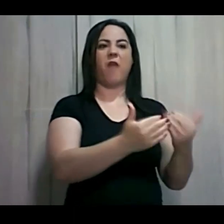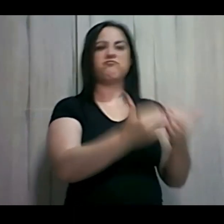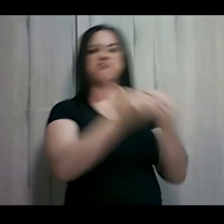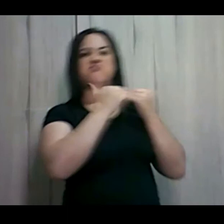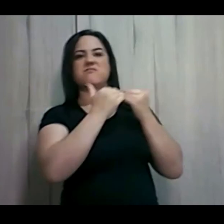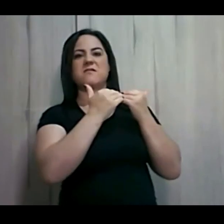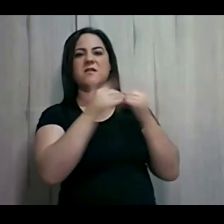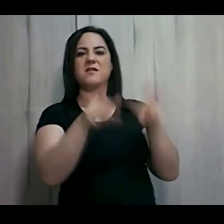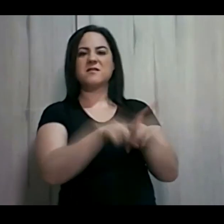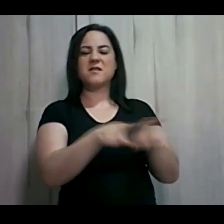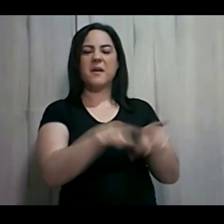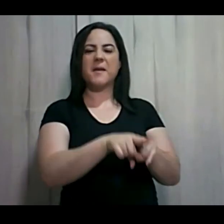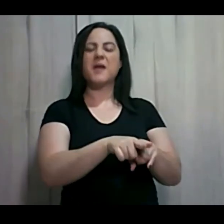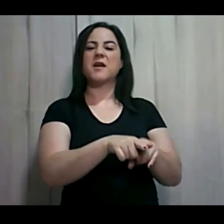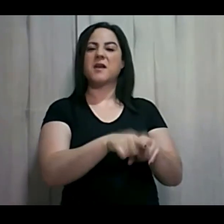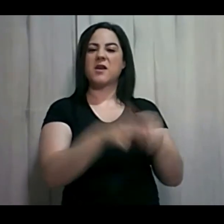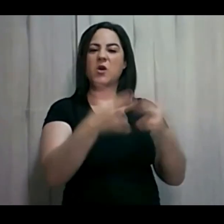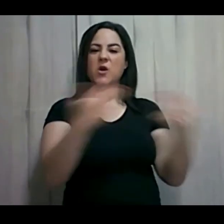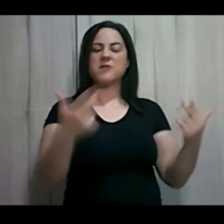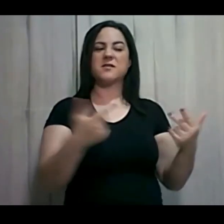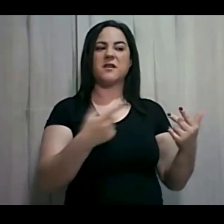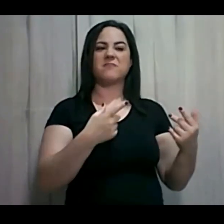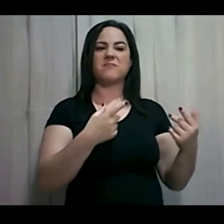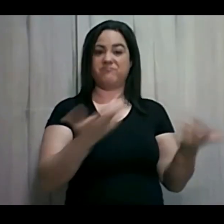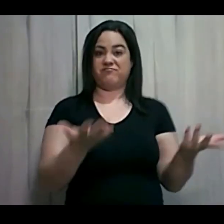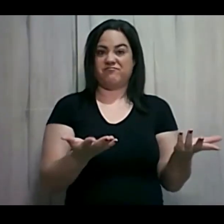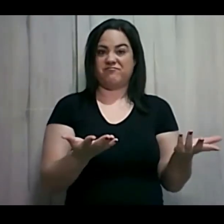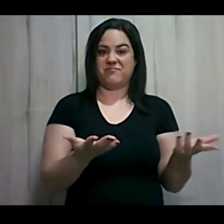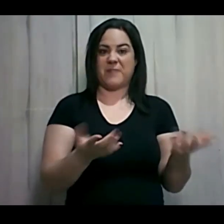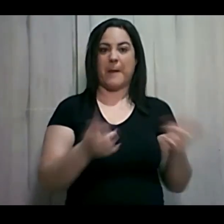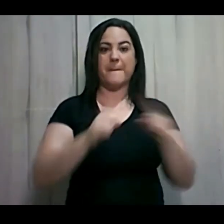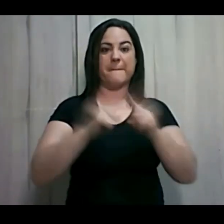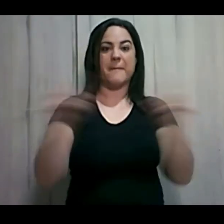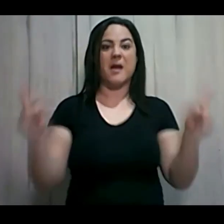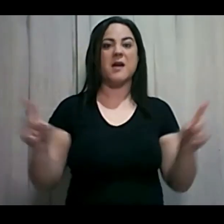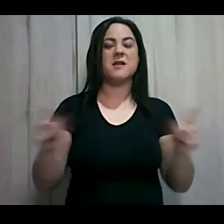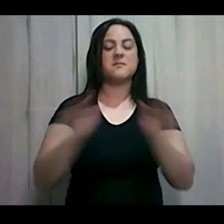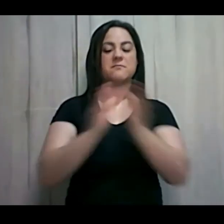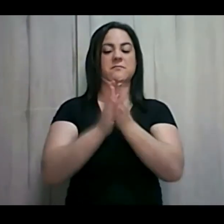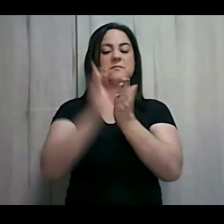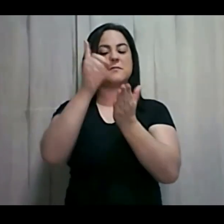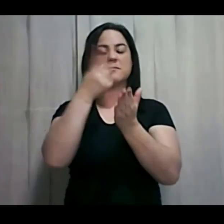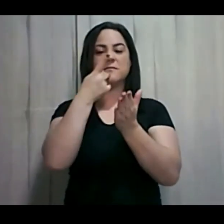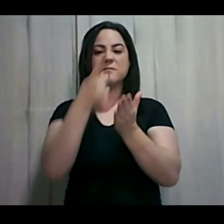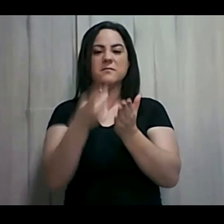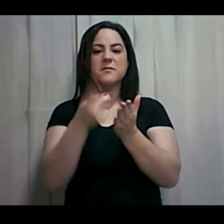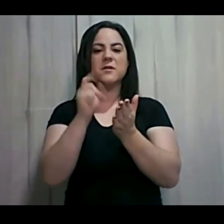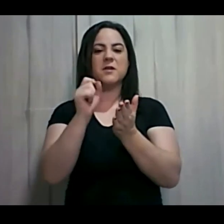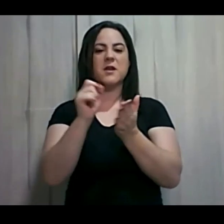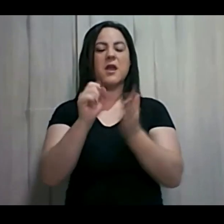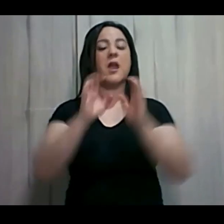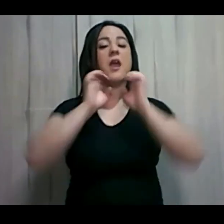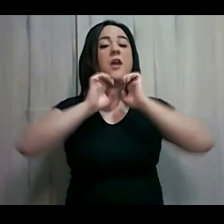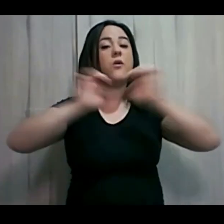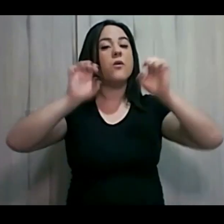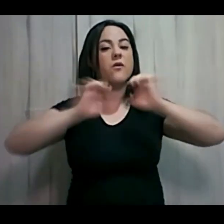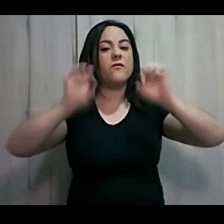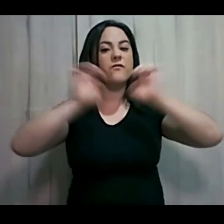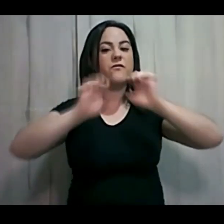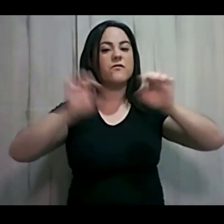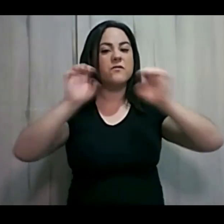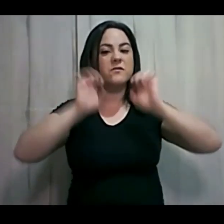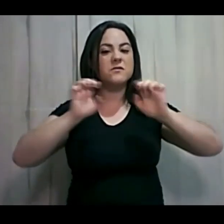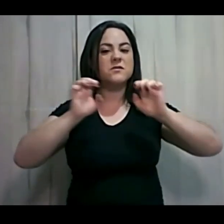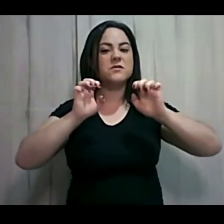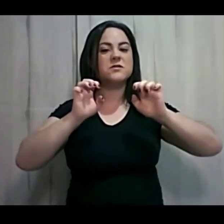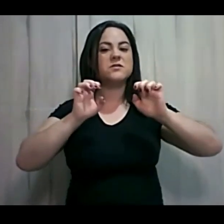elas se colocam contra nós. Mas a Bíblia vai nos ensinar que o Evangelho é por si só